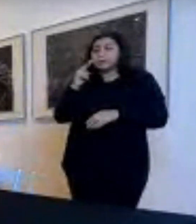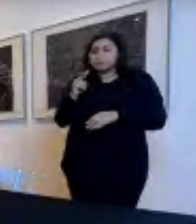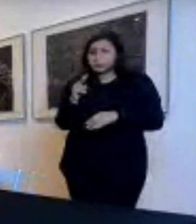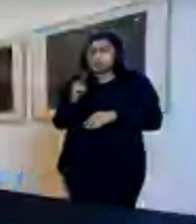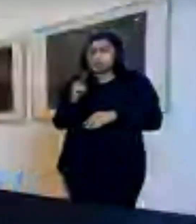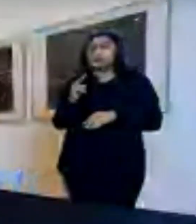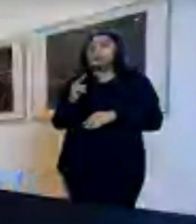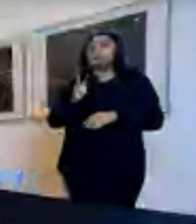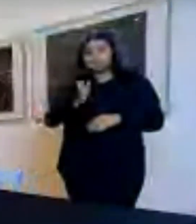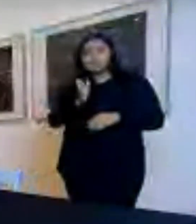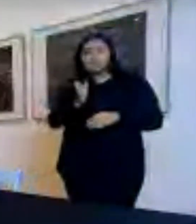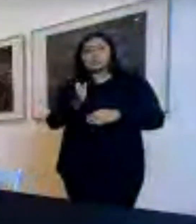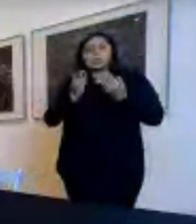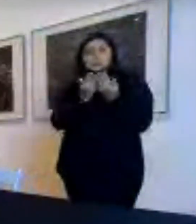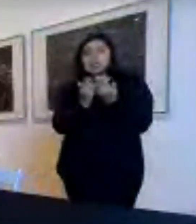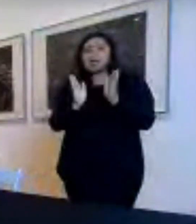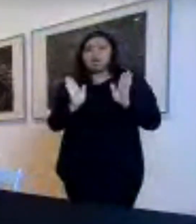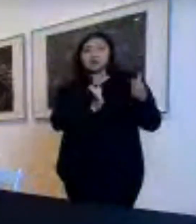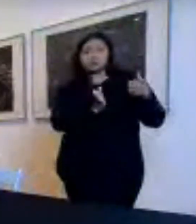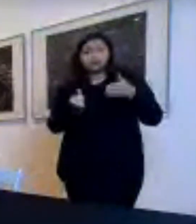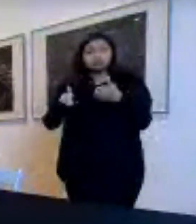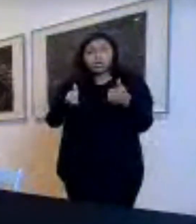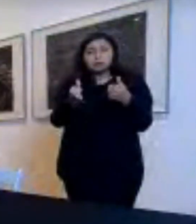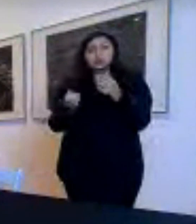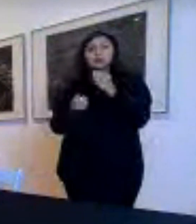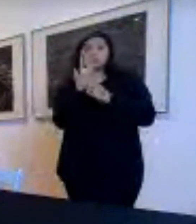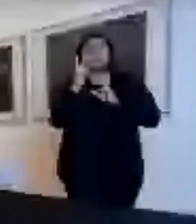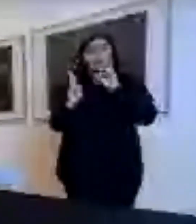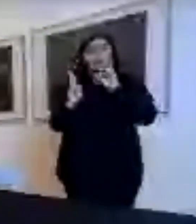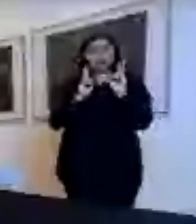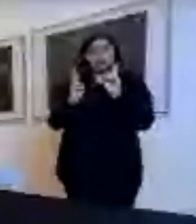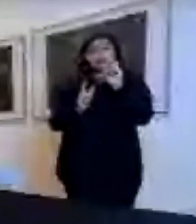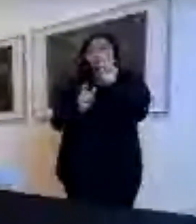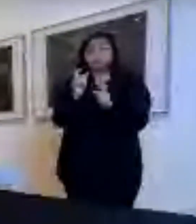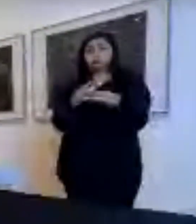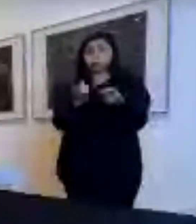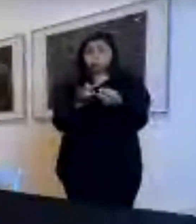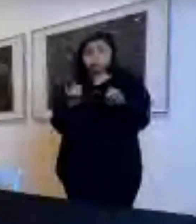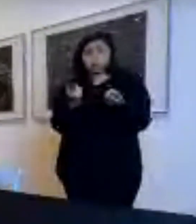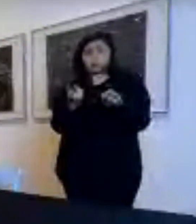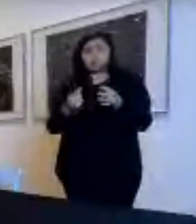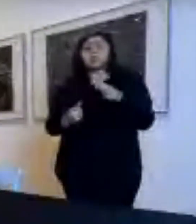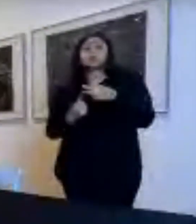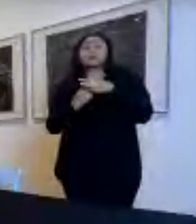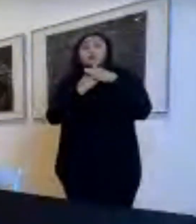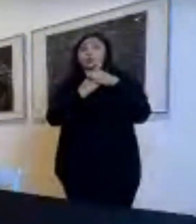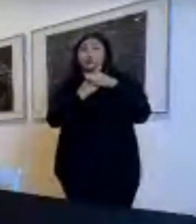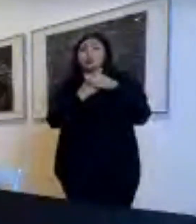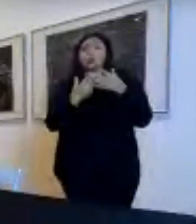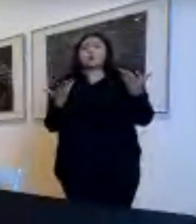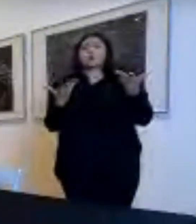nueva relación con nuestro público, que surgió, y yo diría que decantó a partir